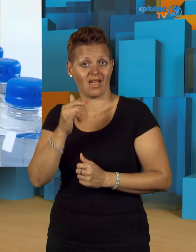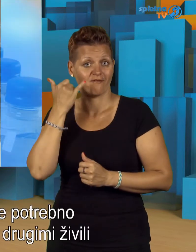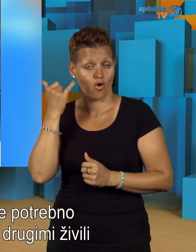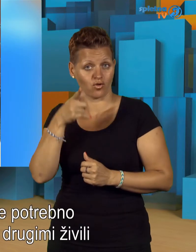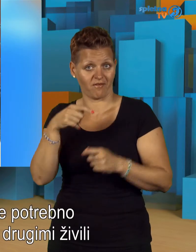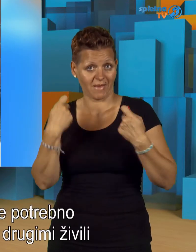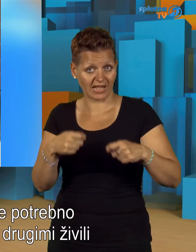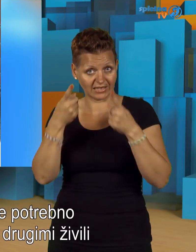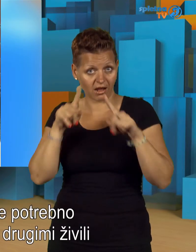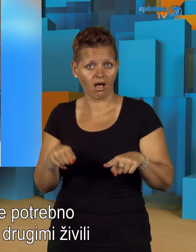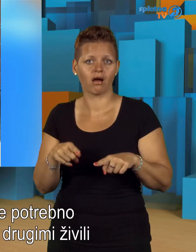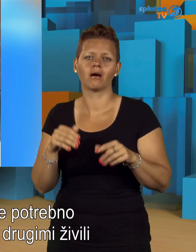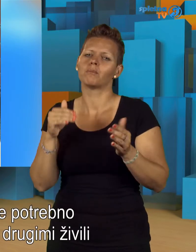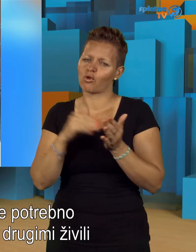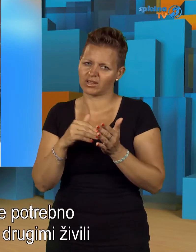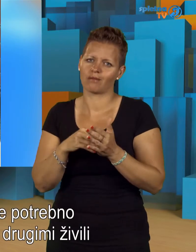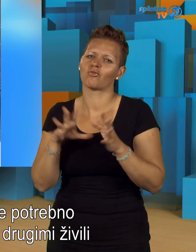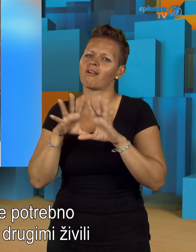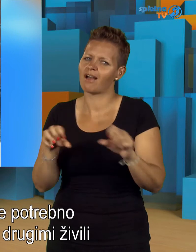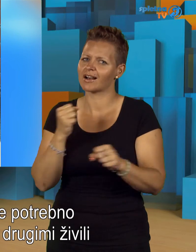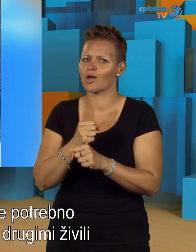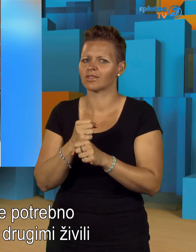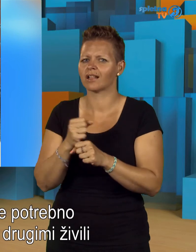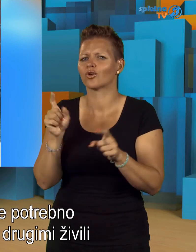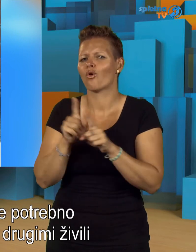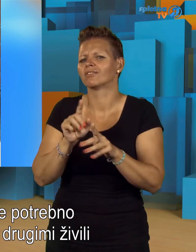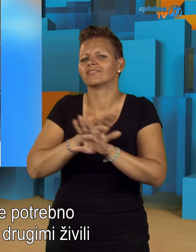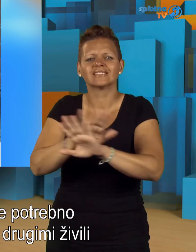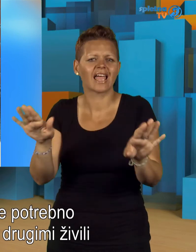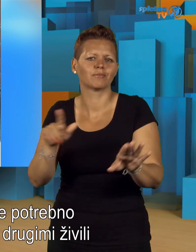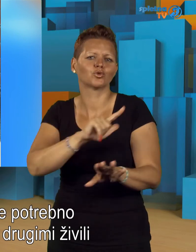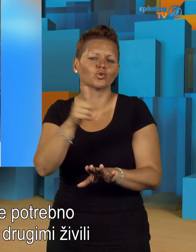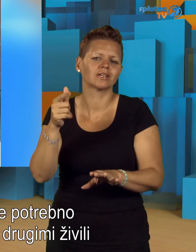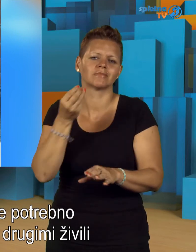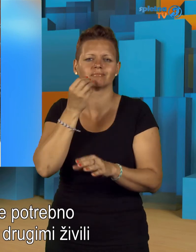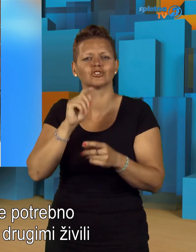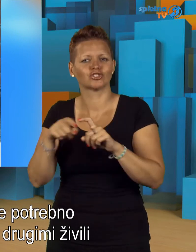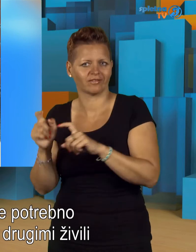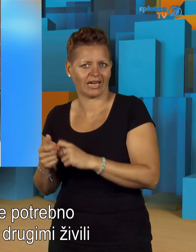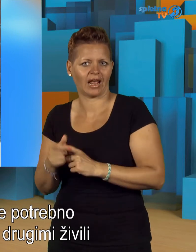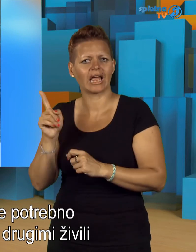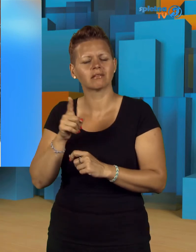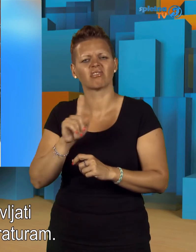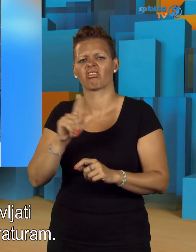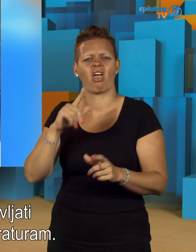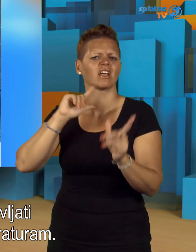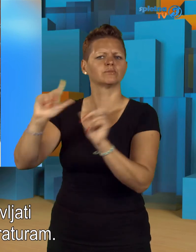Z vodo v plastenkah je treba ravnati tako kot z vsemi drugimi živili in jih ne izpostavljamo ekstremnim